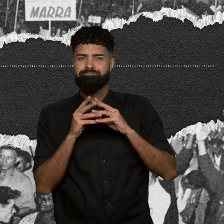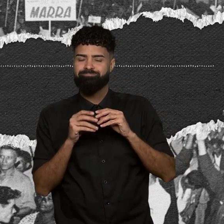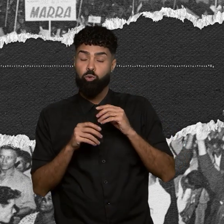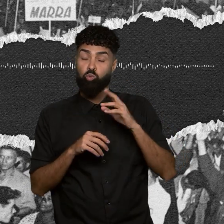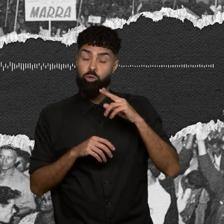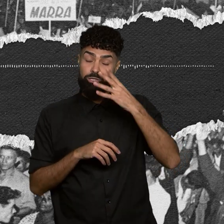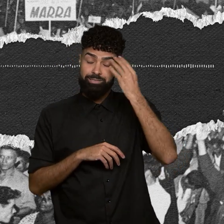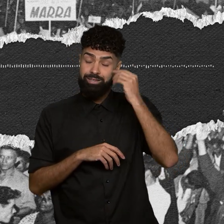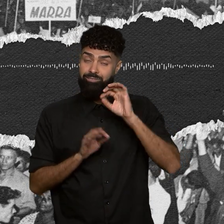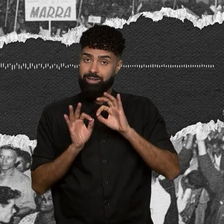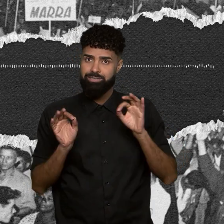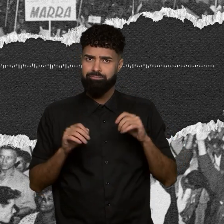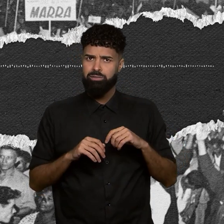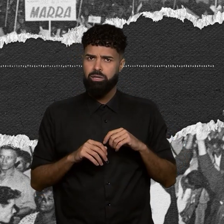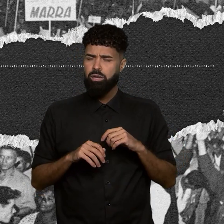Não deixa que isso vire cinza, meu filho.